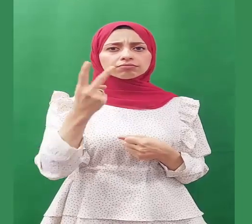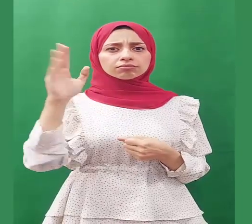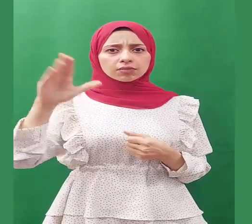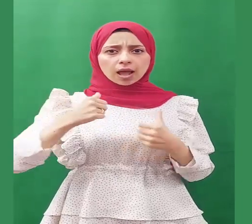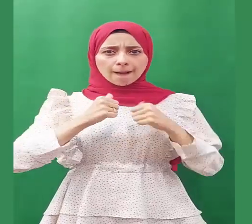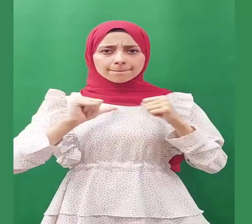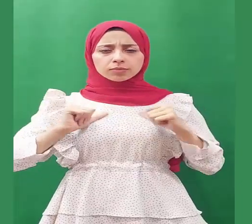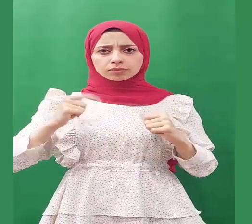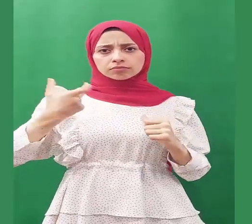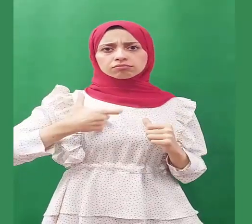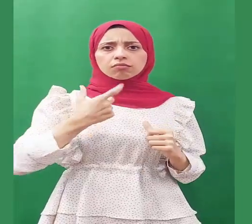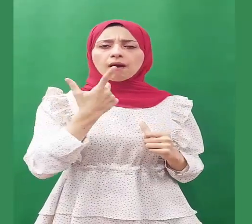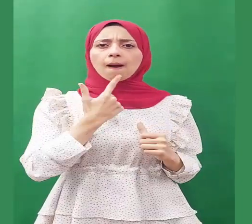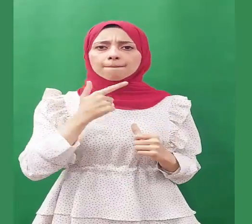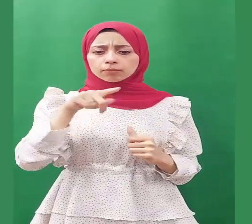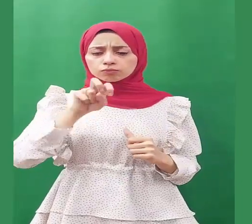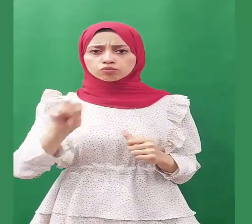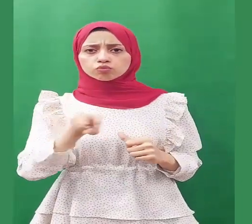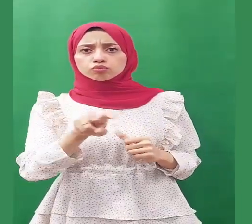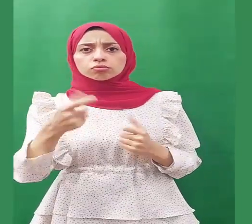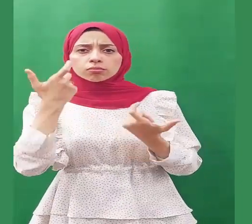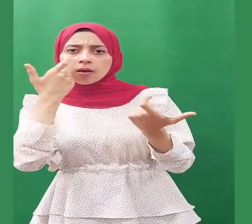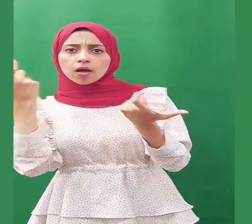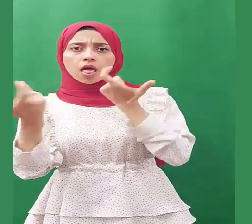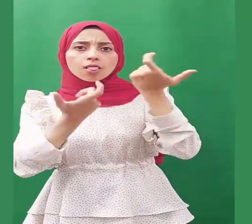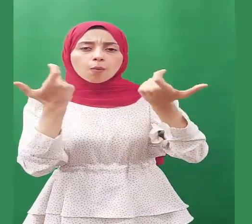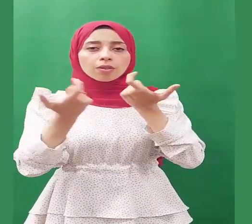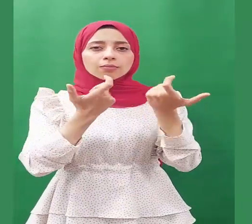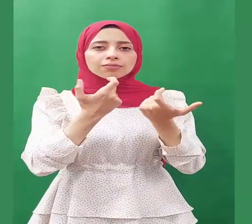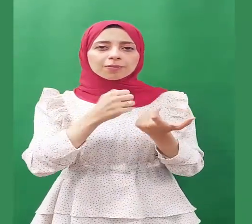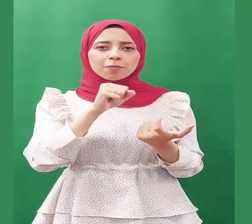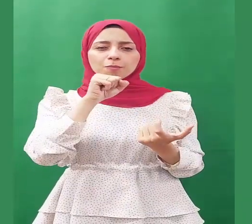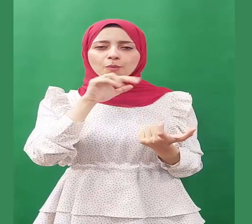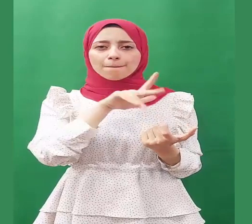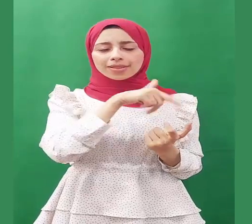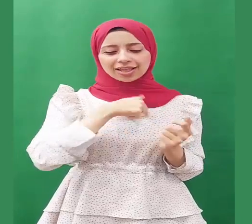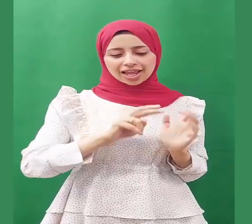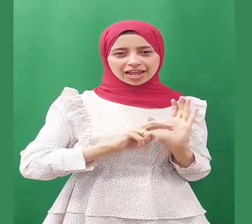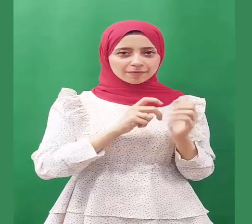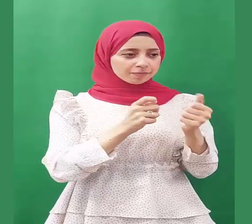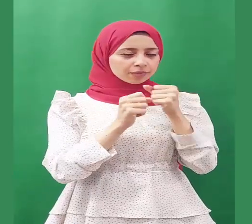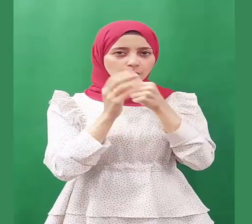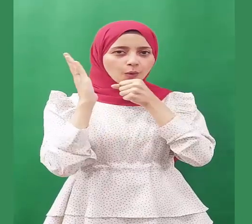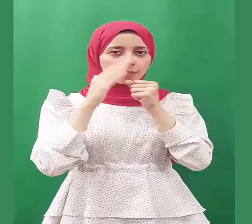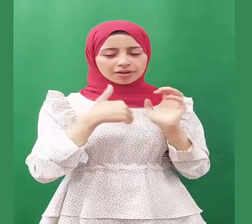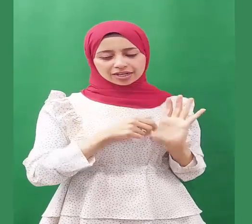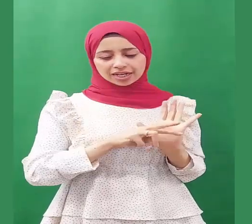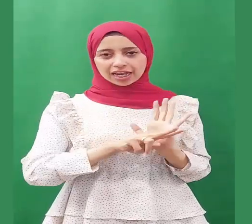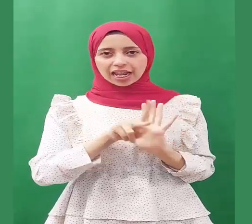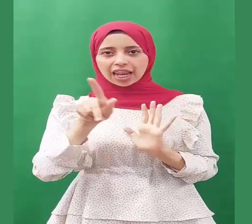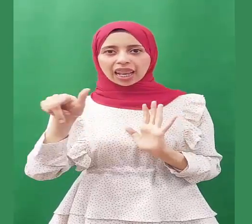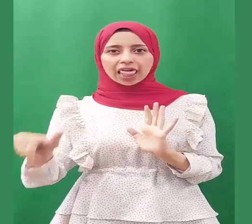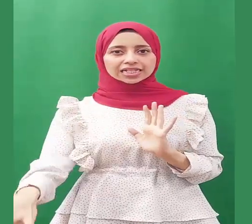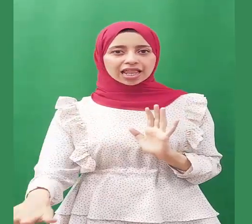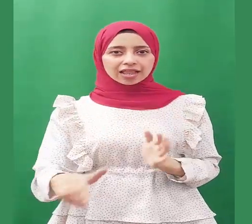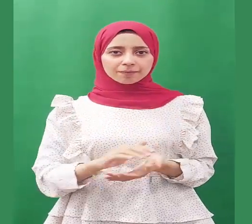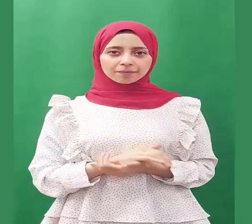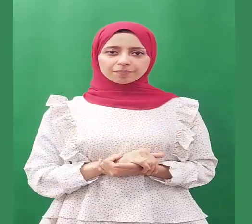احمران يمشيان ويعثران فنزل رسول الله صلى الله عليه وسلم من المنبر